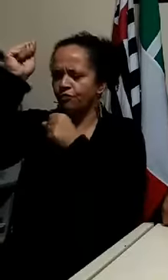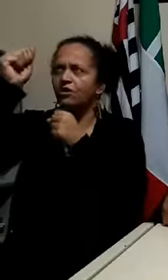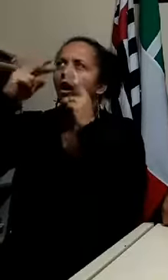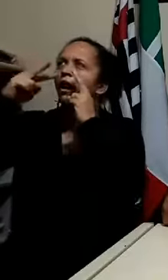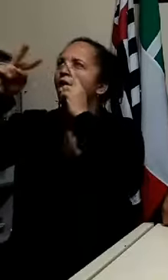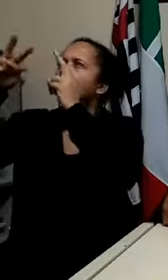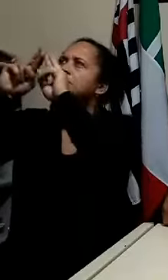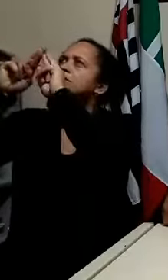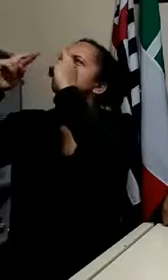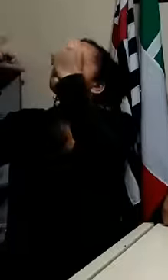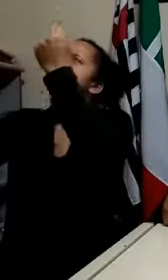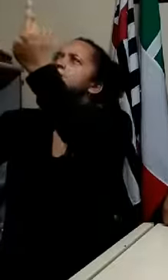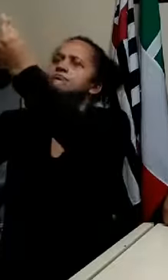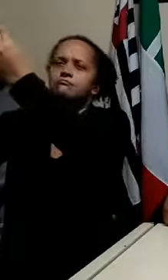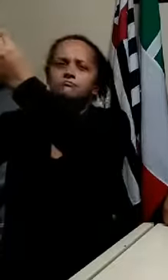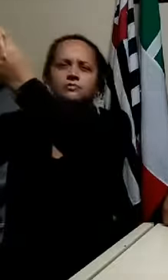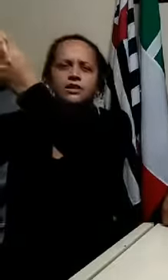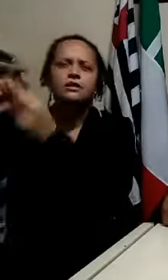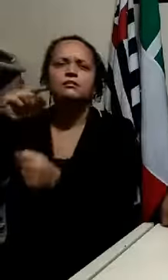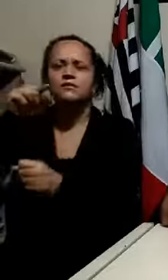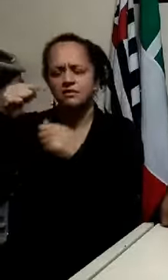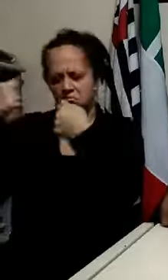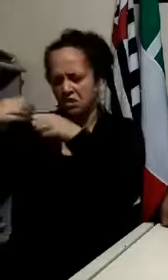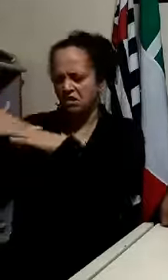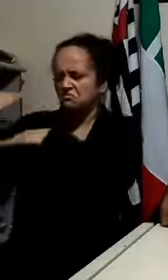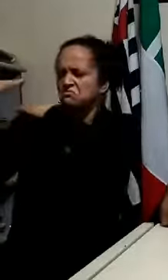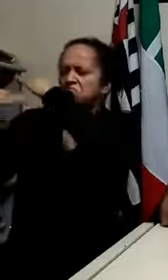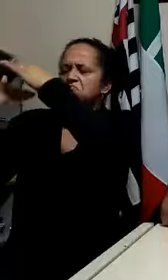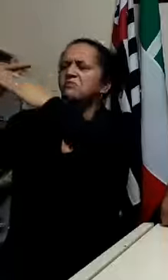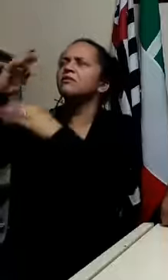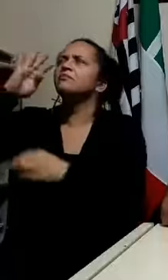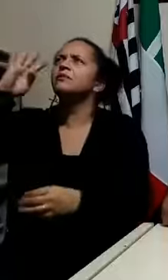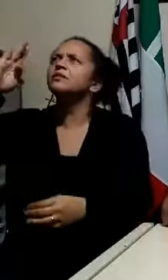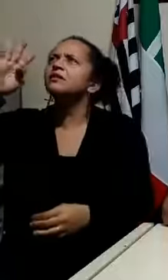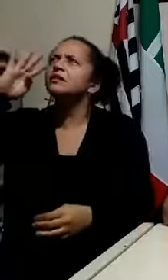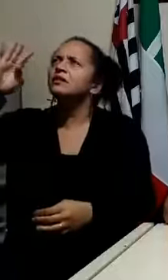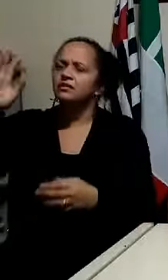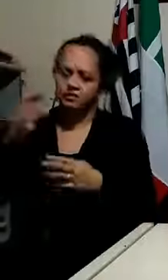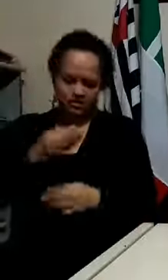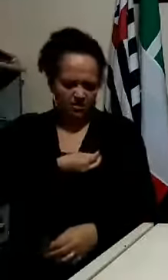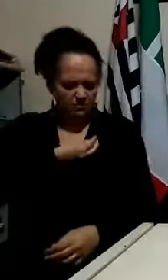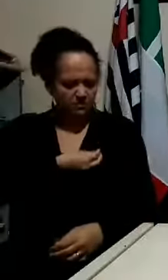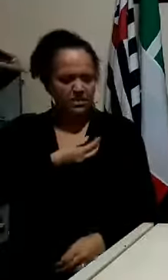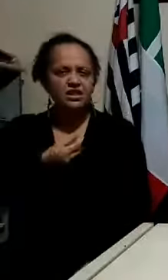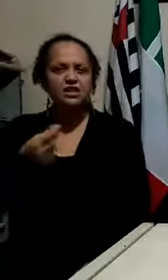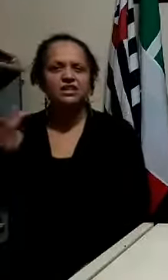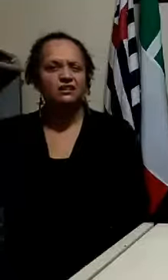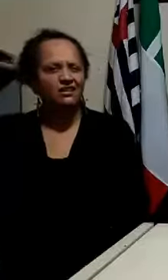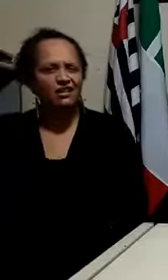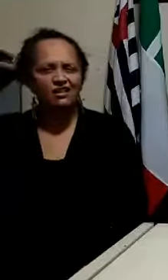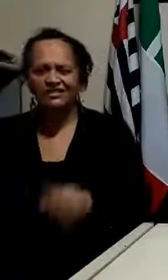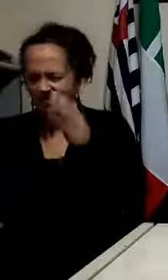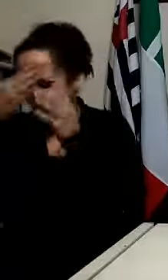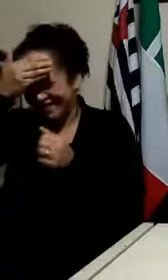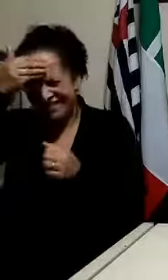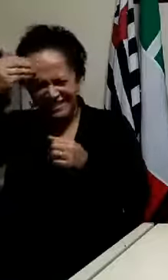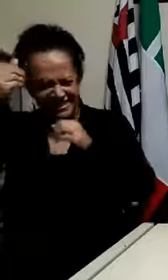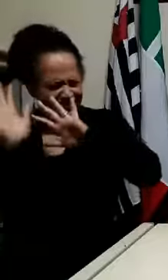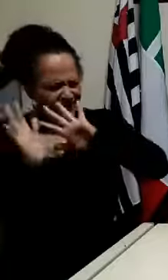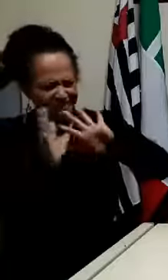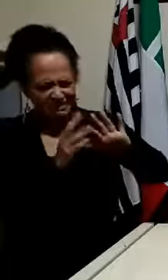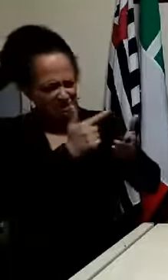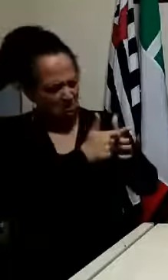eternos, livrando-nos das paixões e ambições terrenas. É impossível você gastar tempo